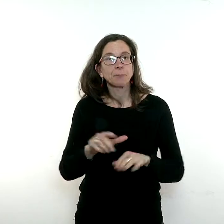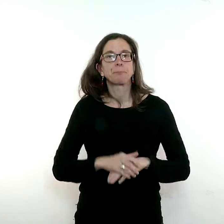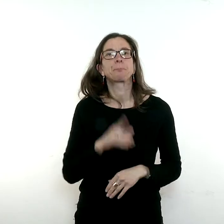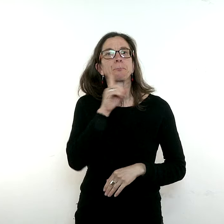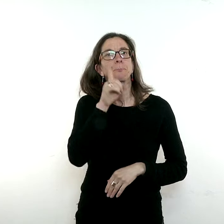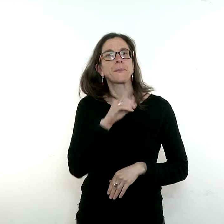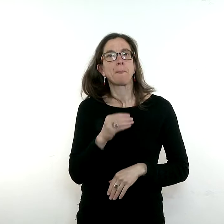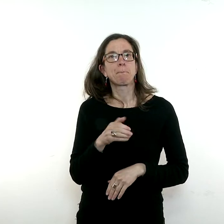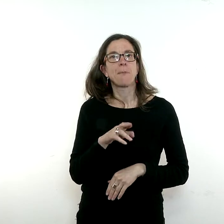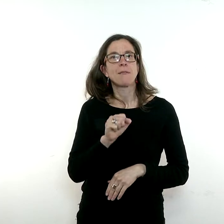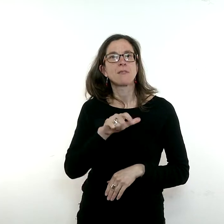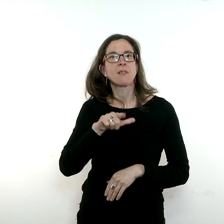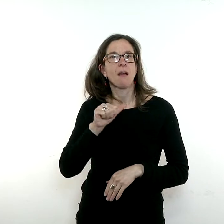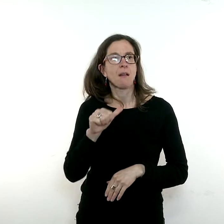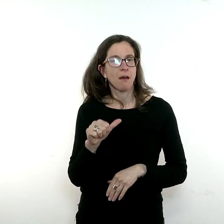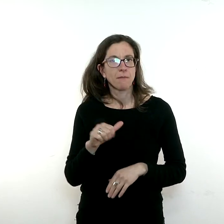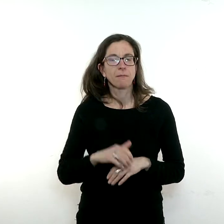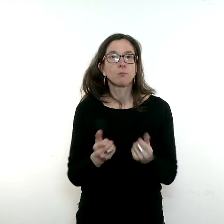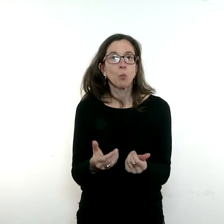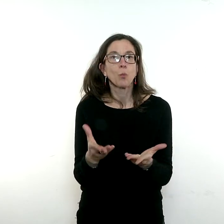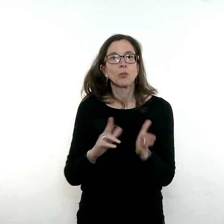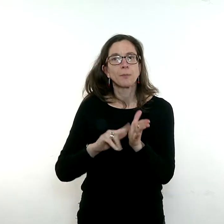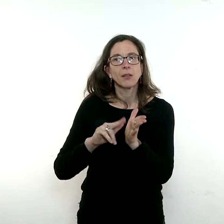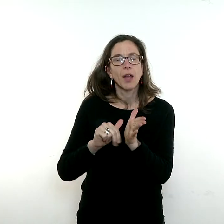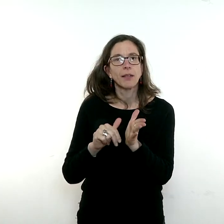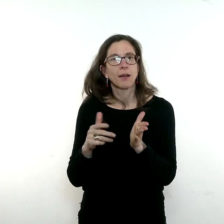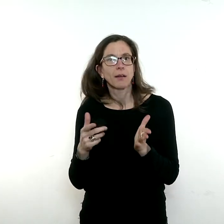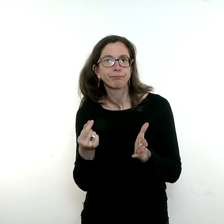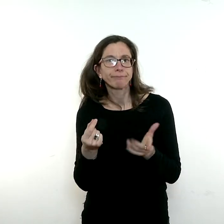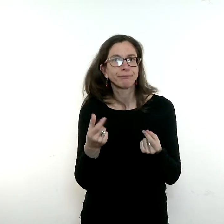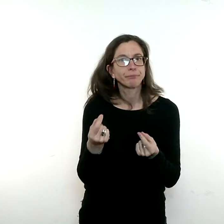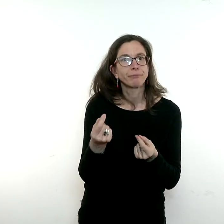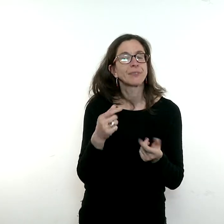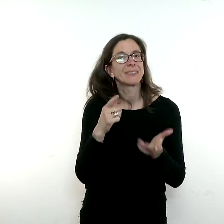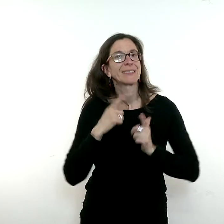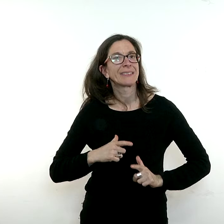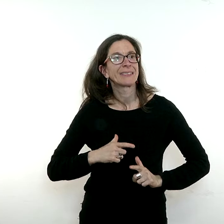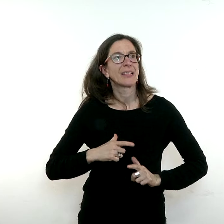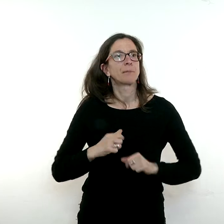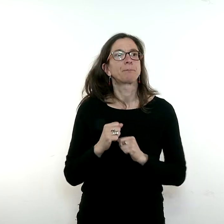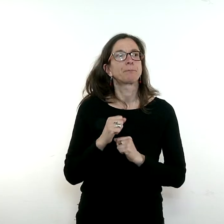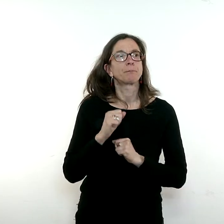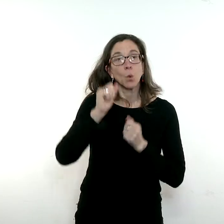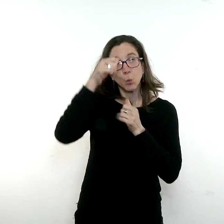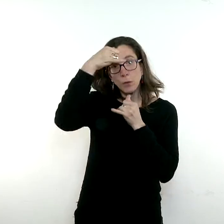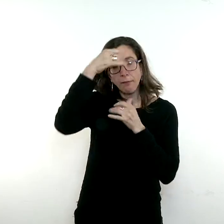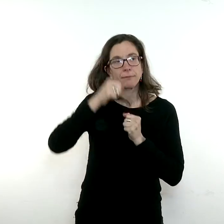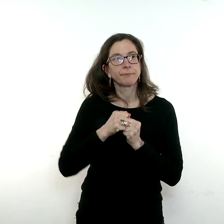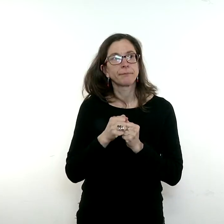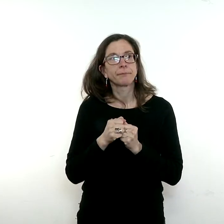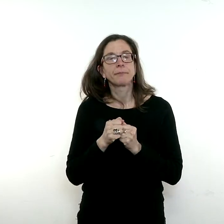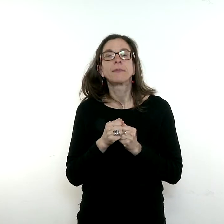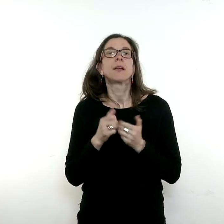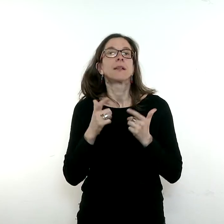propose les conventions de partenariat avec les lycées Victor Hugo de Lunel et Frédéric Basile de Montpellier, toujours